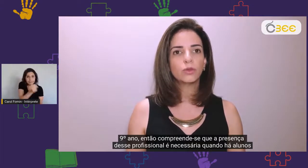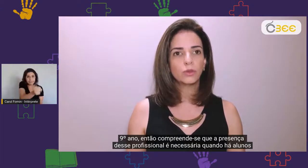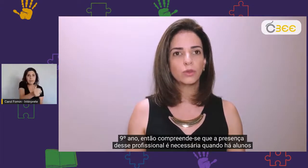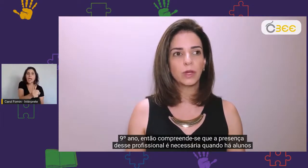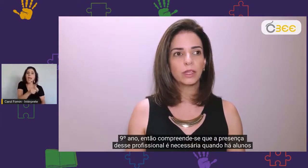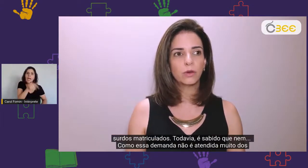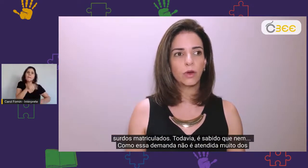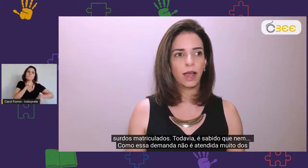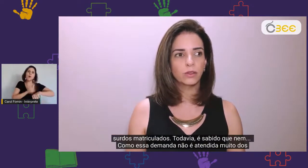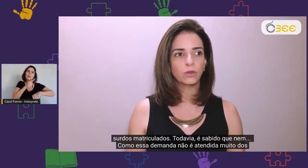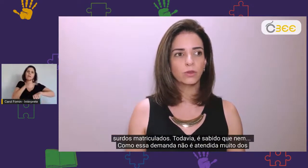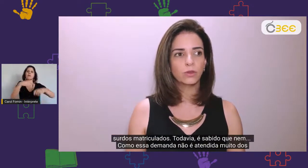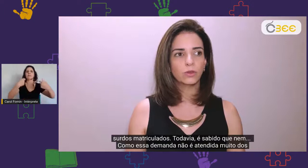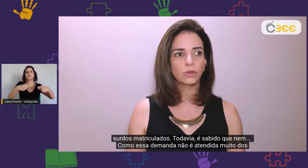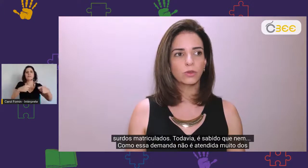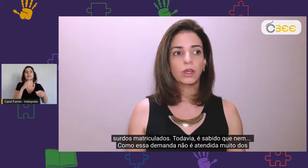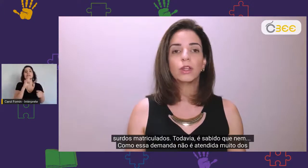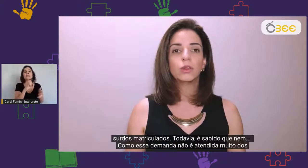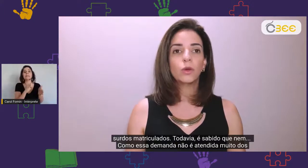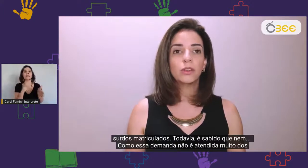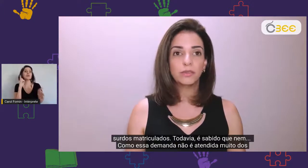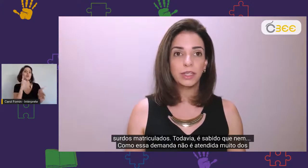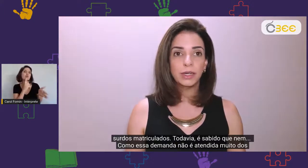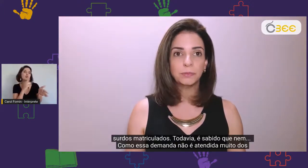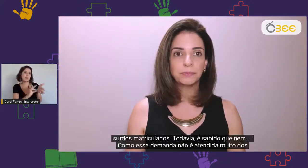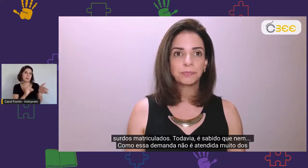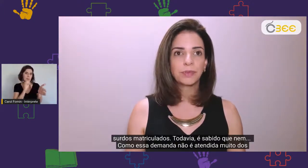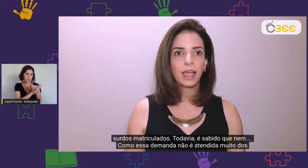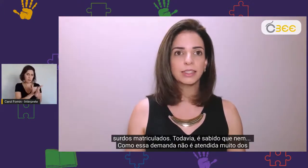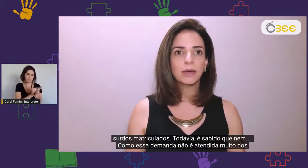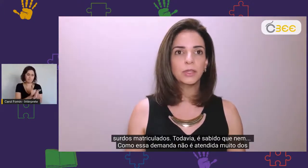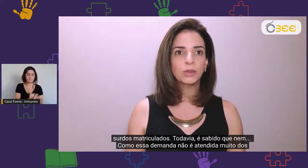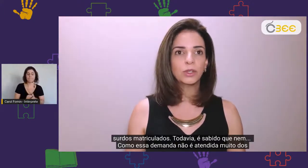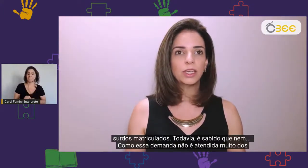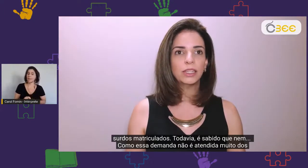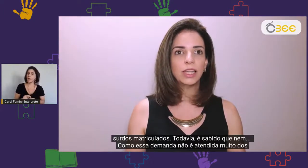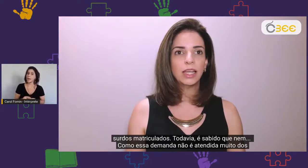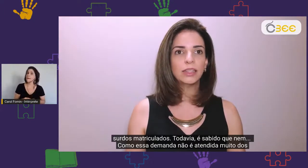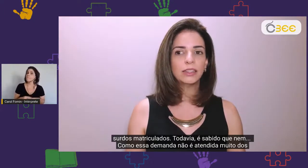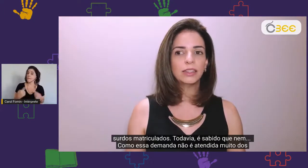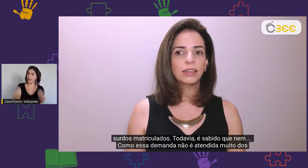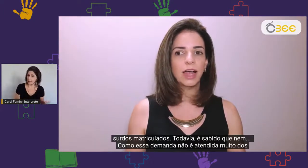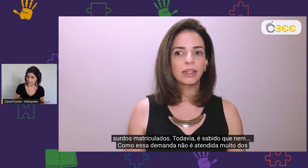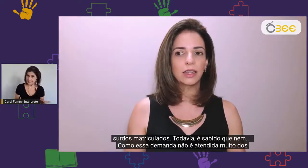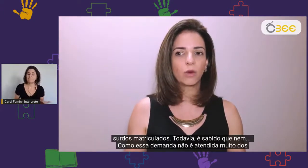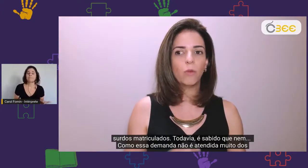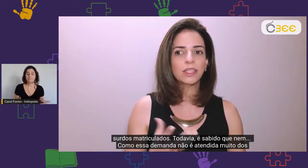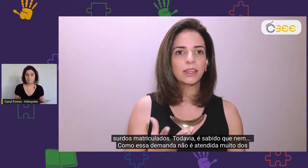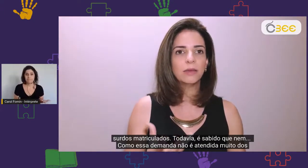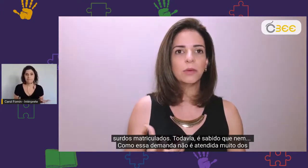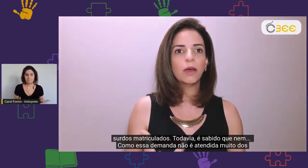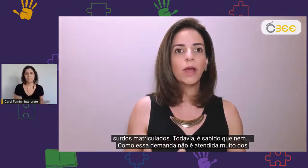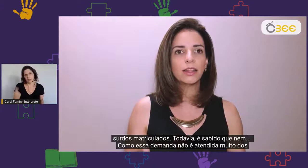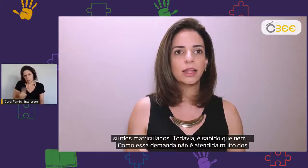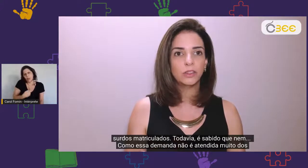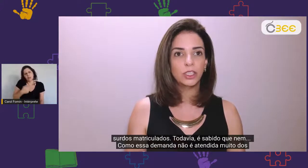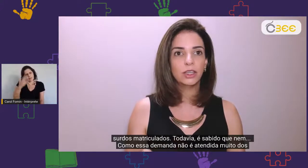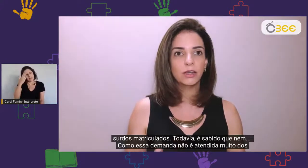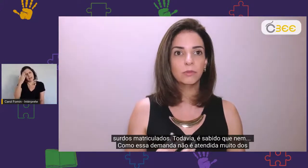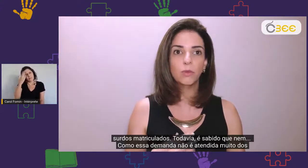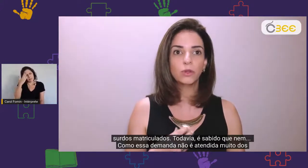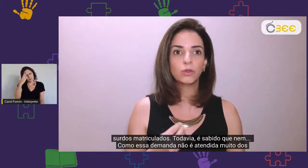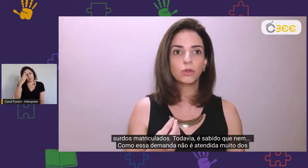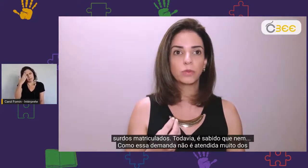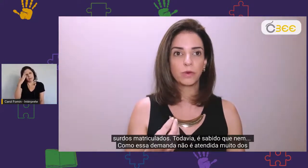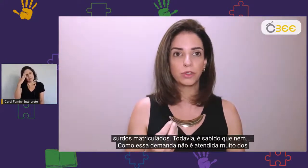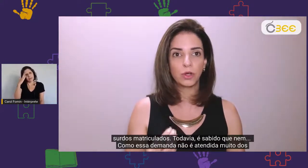há alunos surdos matriculados. Todavia, é sabido que como essa demanda não é